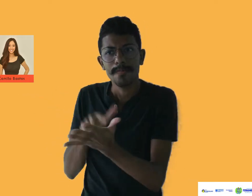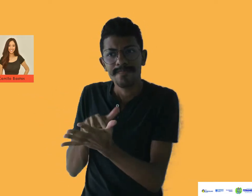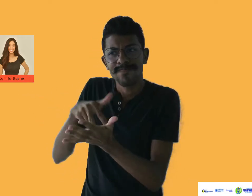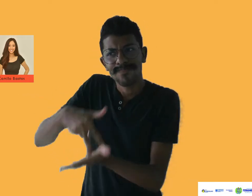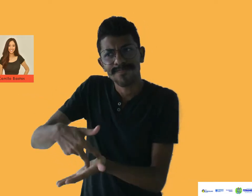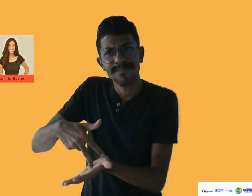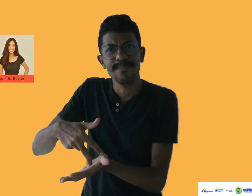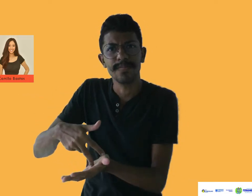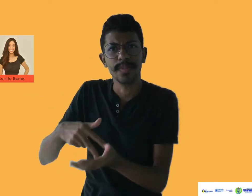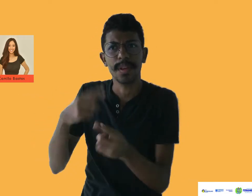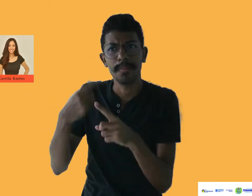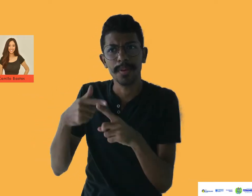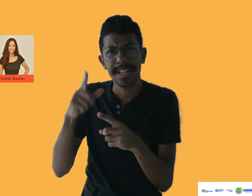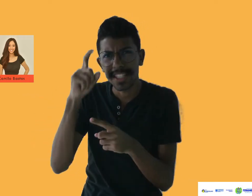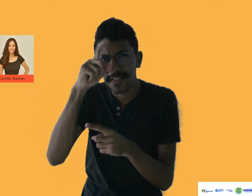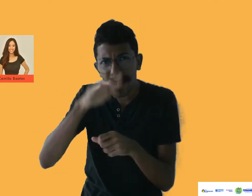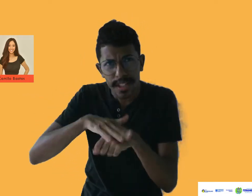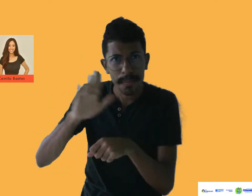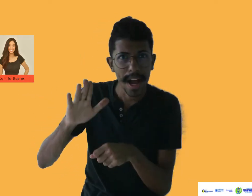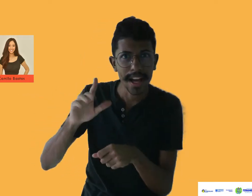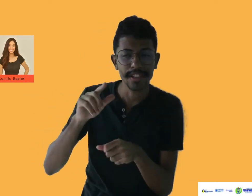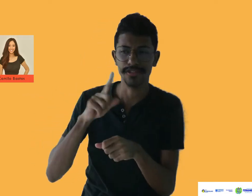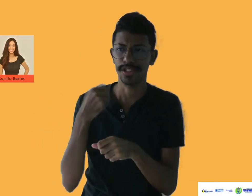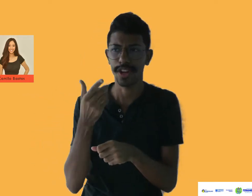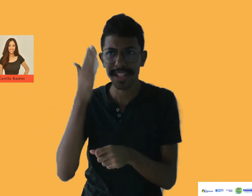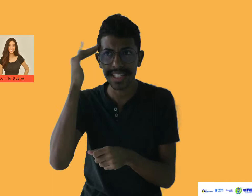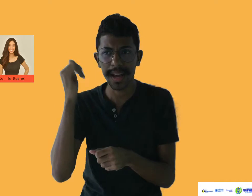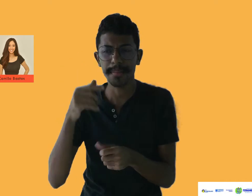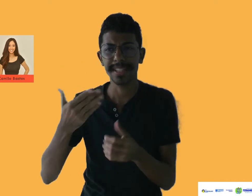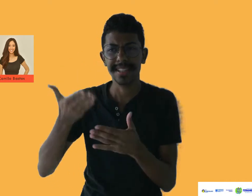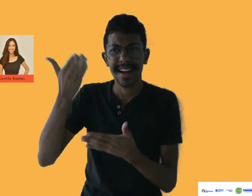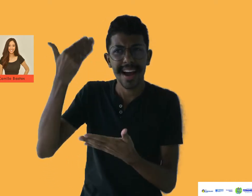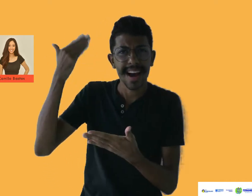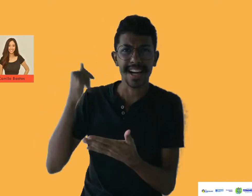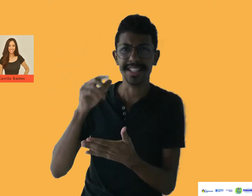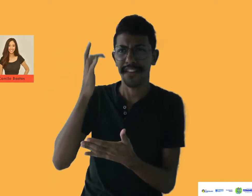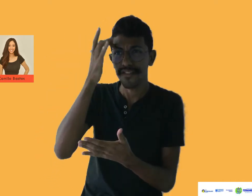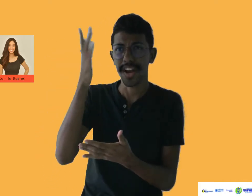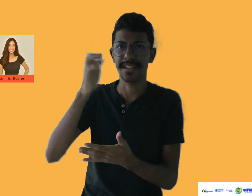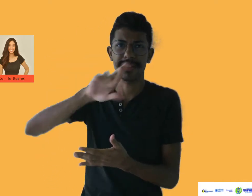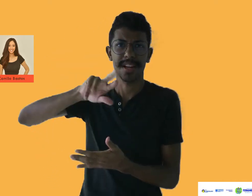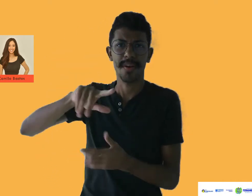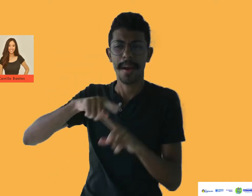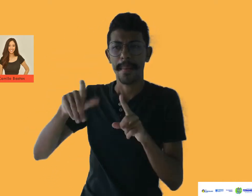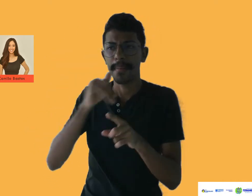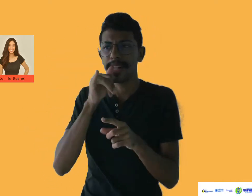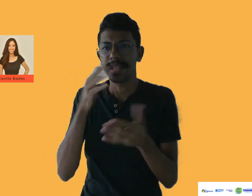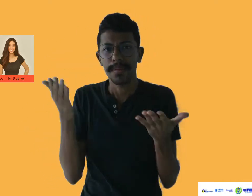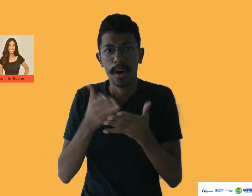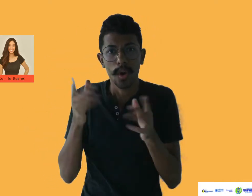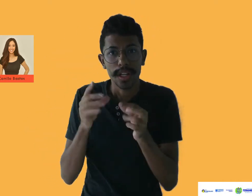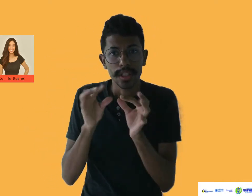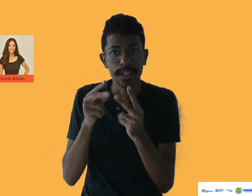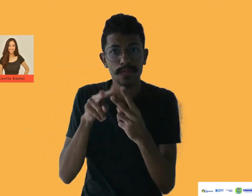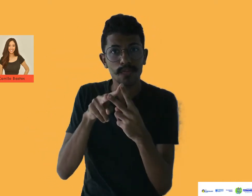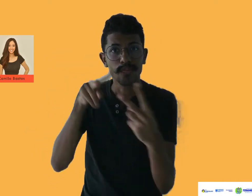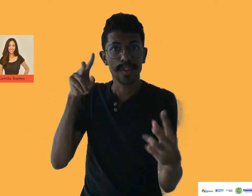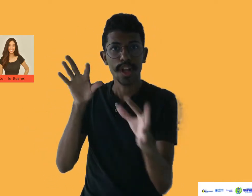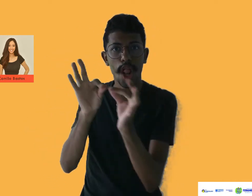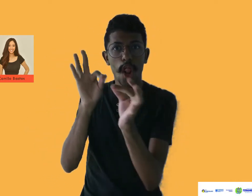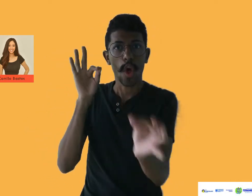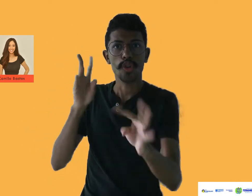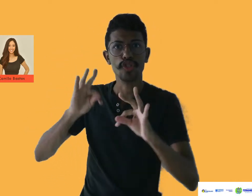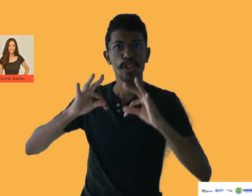quem sempre resistiu está resistindo agora? Está mais difícil? Porque a gente sabe que as coisas nunca foram fáceis, mas a distância